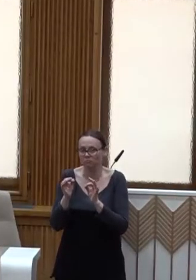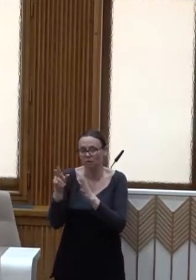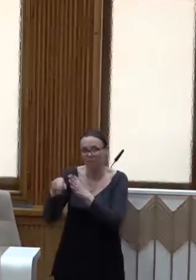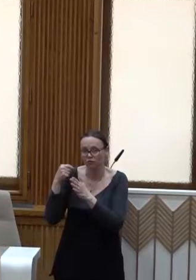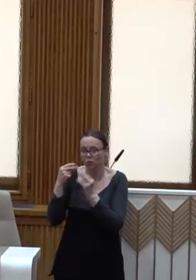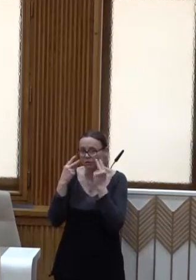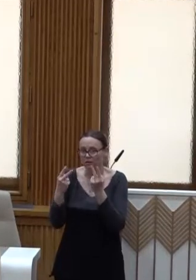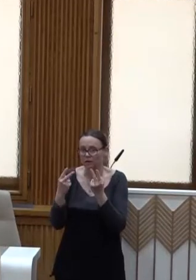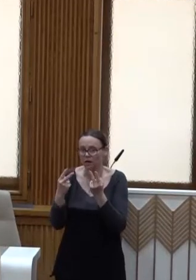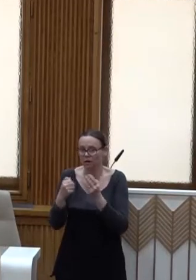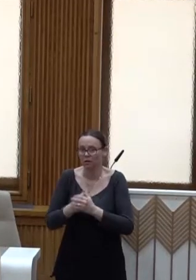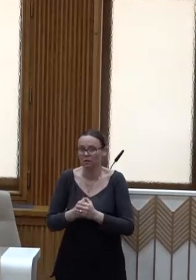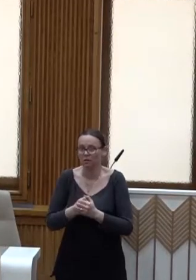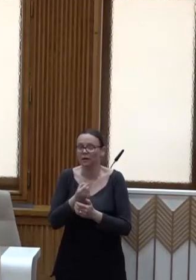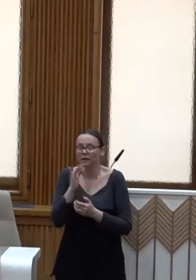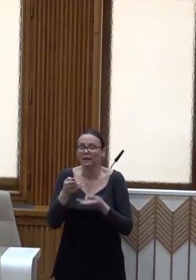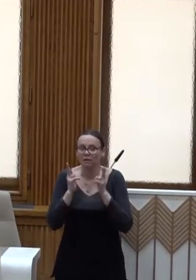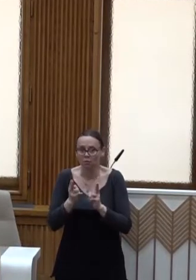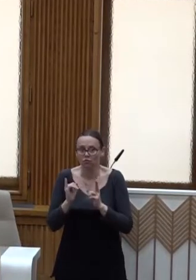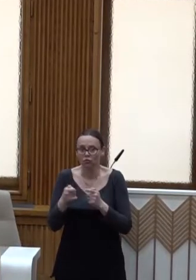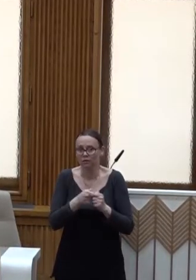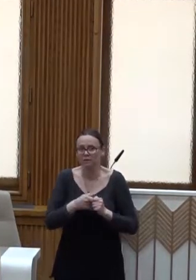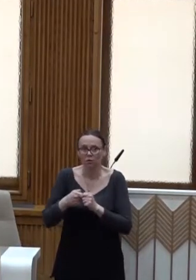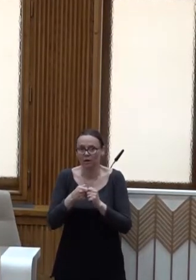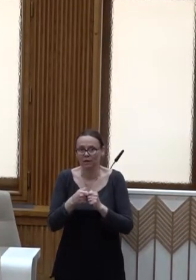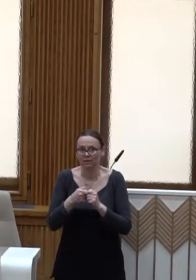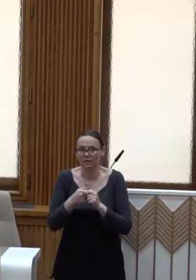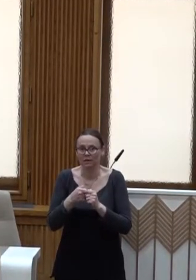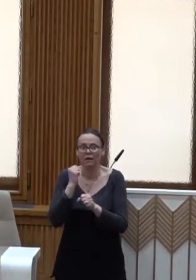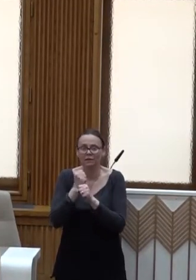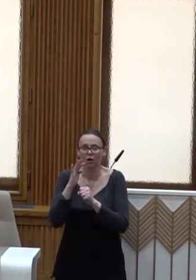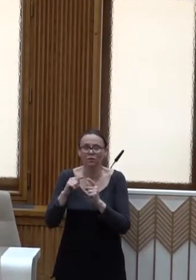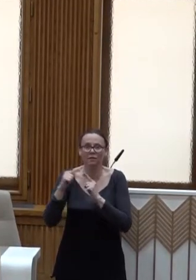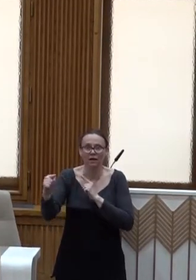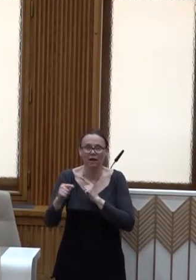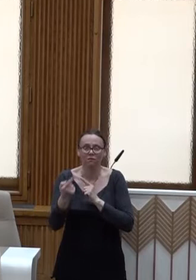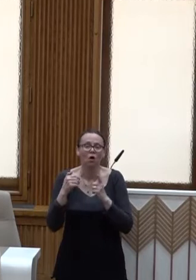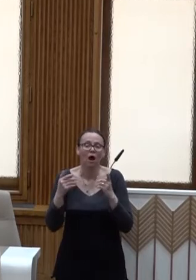le mogoče, da se organizira delo na daljavo oziroma od doma.